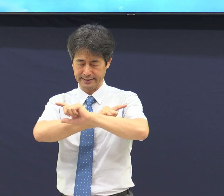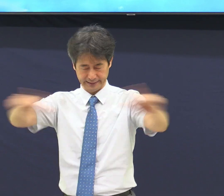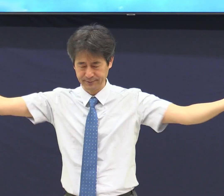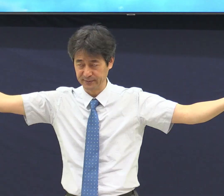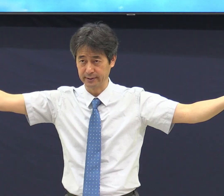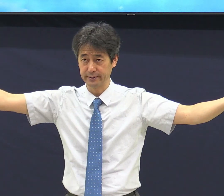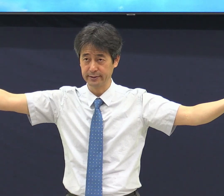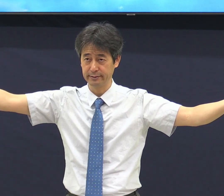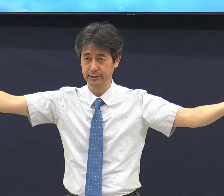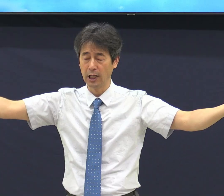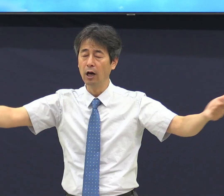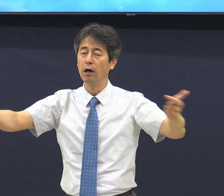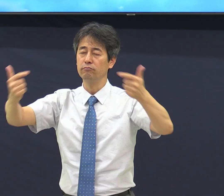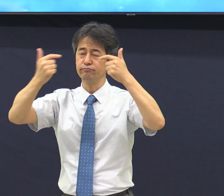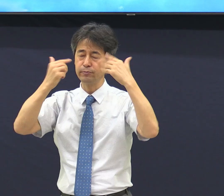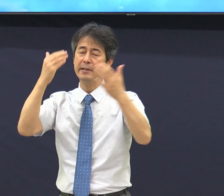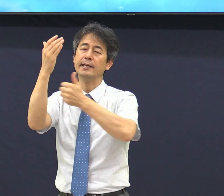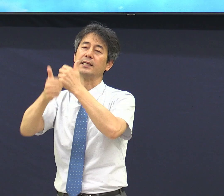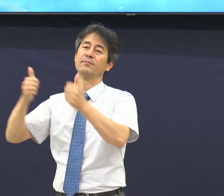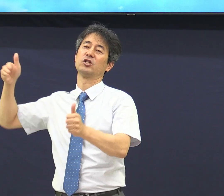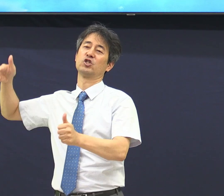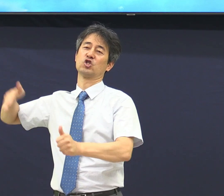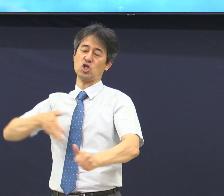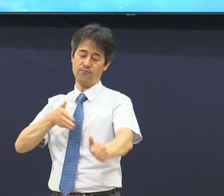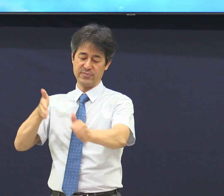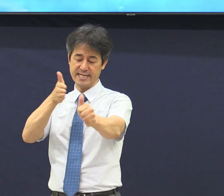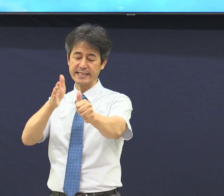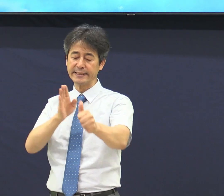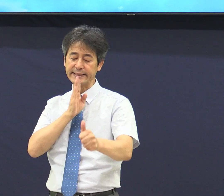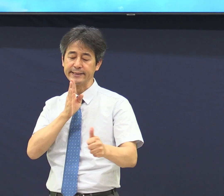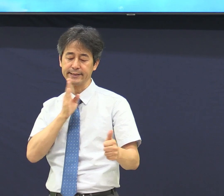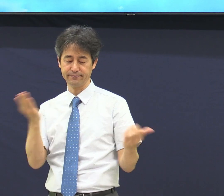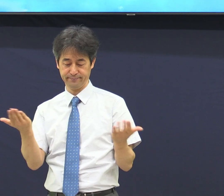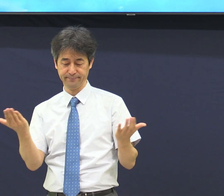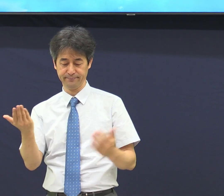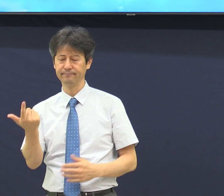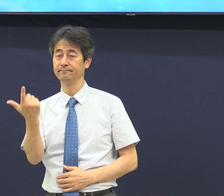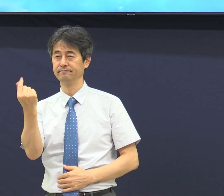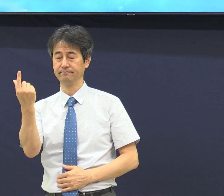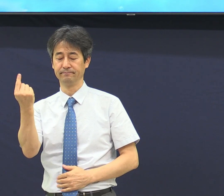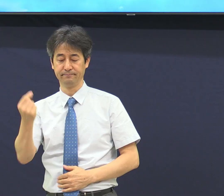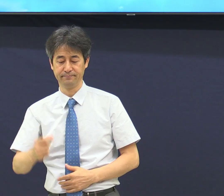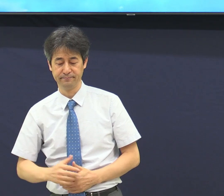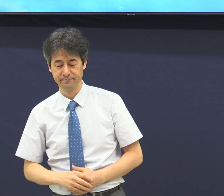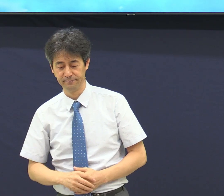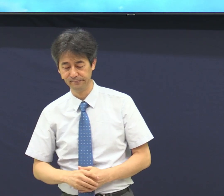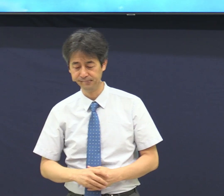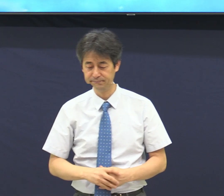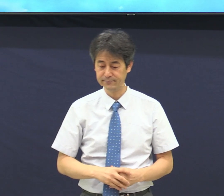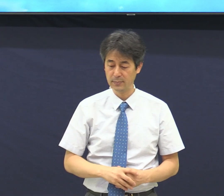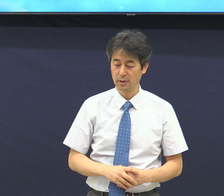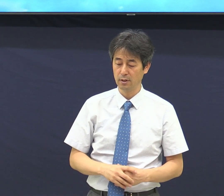하지만 그것은 진짜가 아닙니다. 분명히 그 모든 것은 하나님의 섭리라는 것이죠.